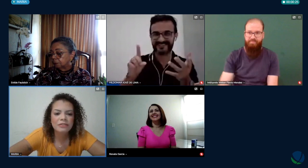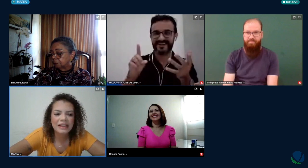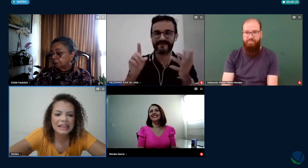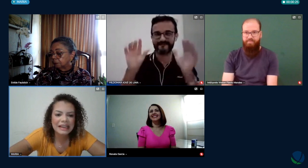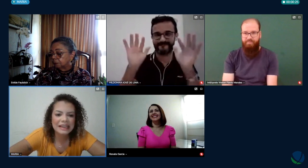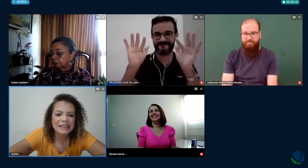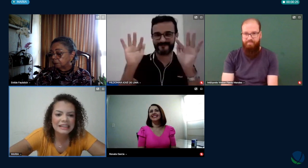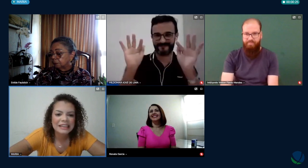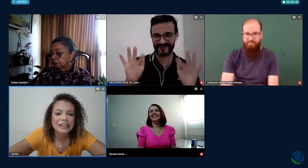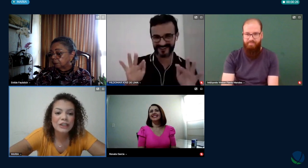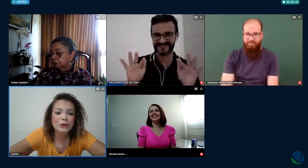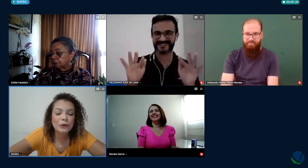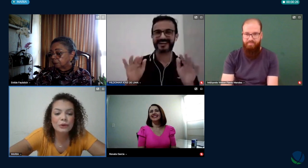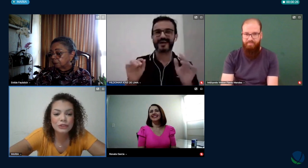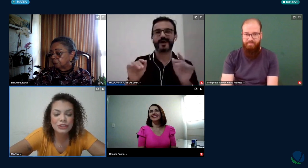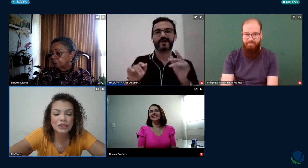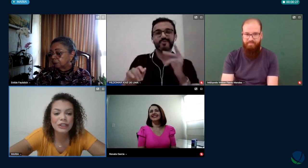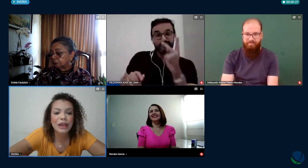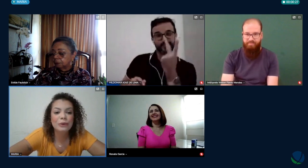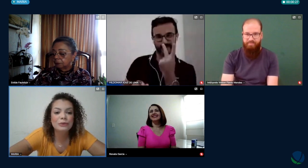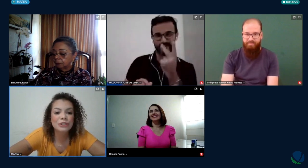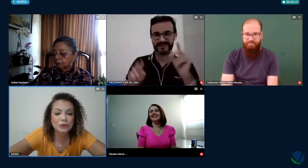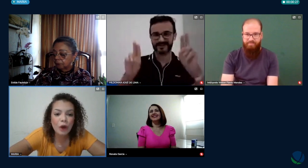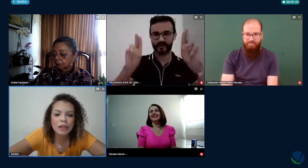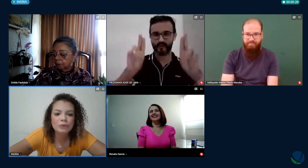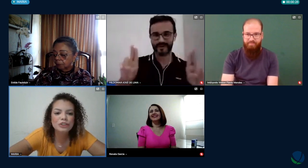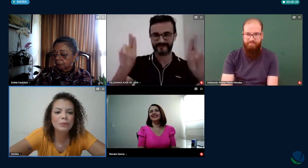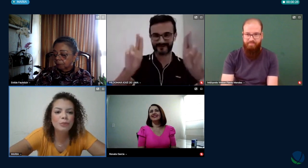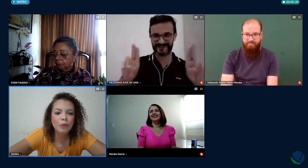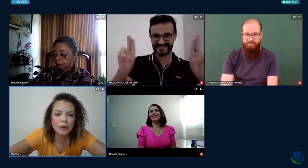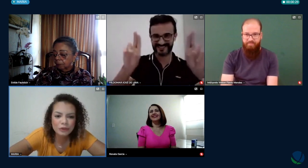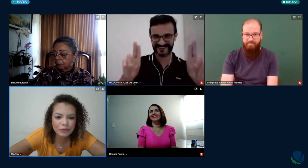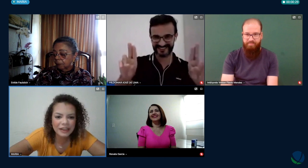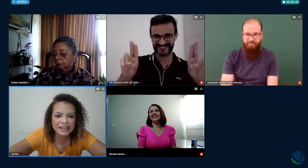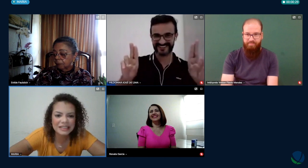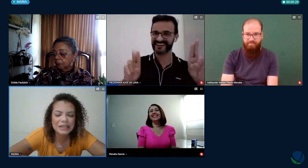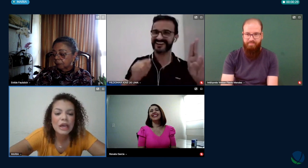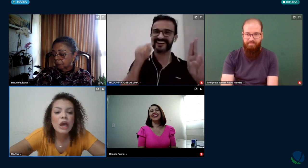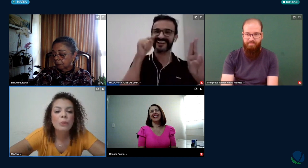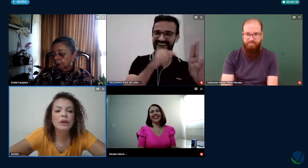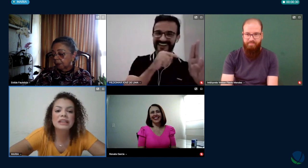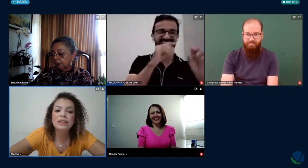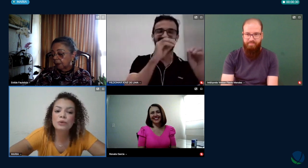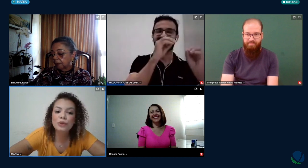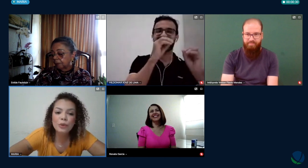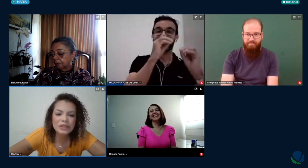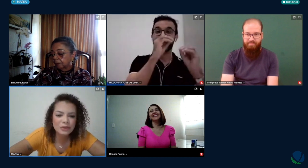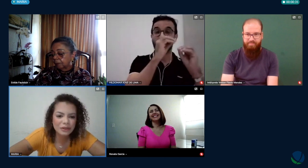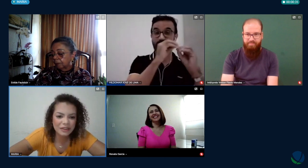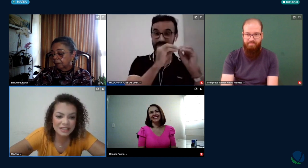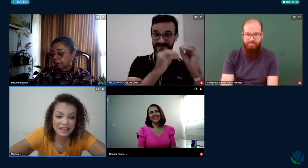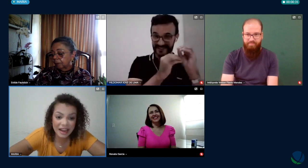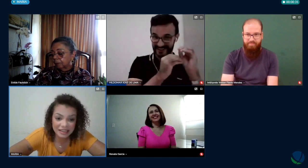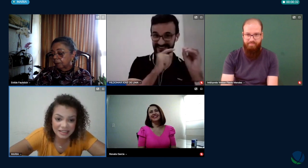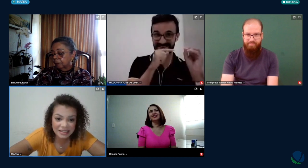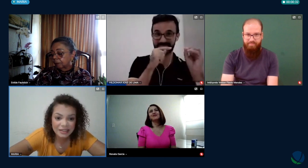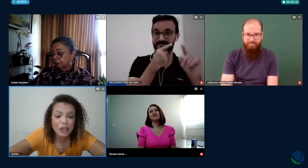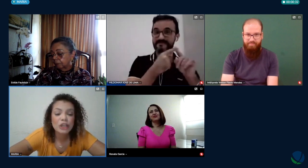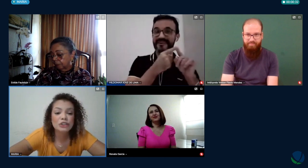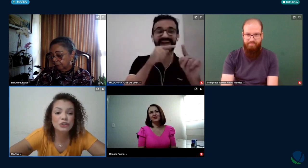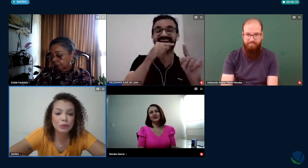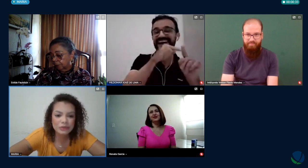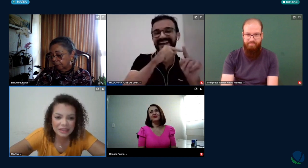Eu quero falar que hoje se torna um dia muito feliz, porque são duas